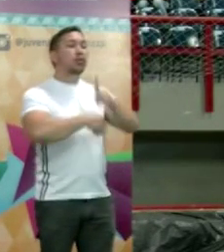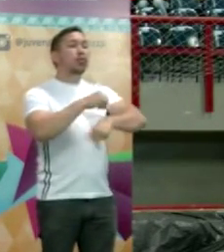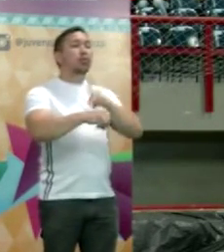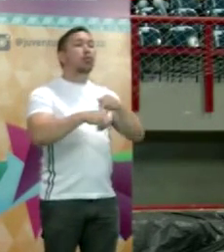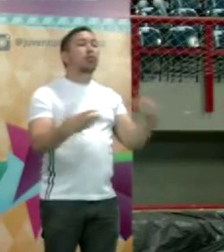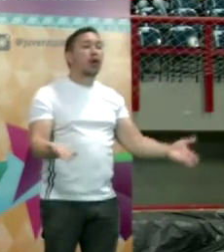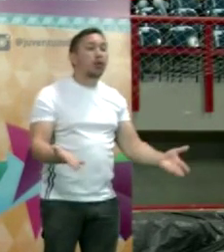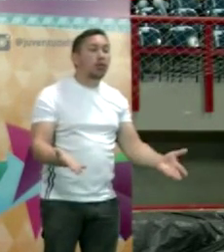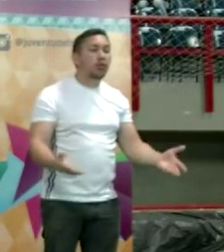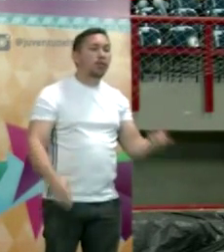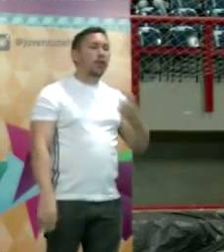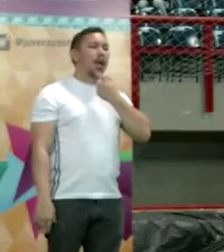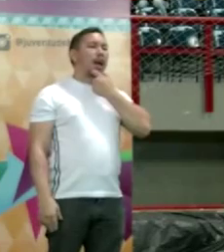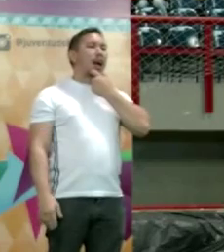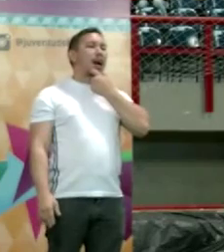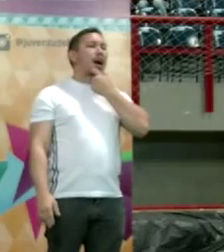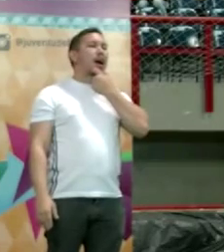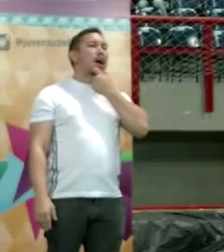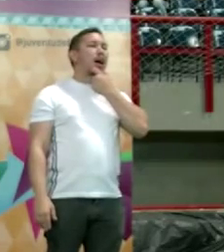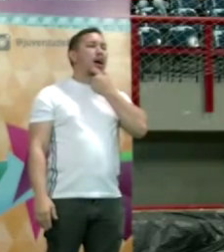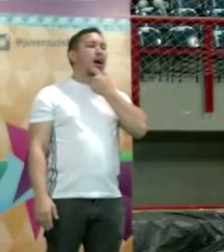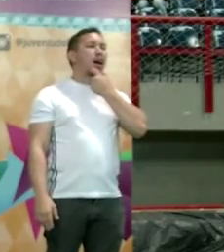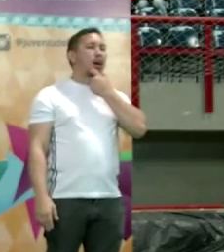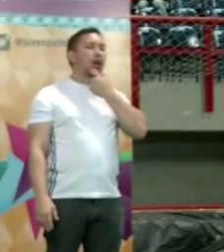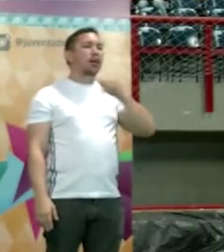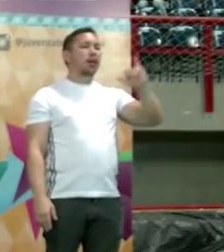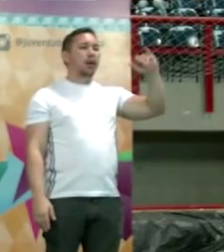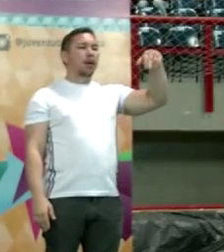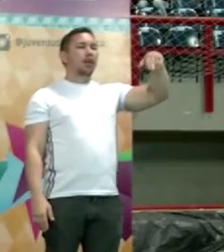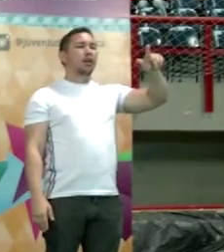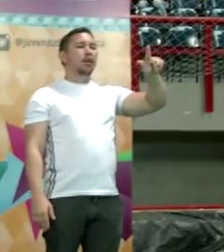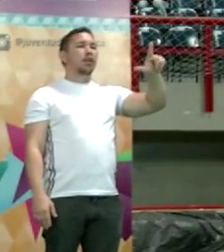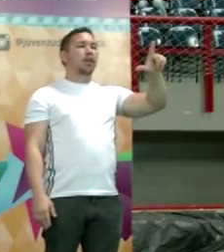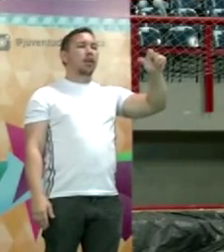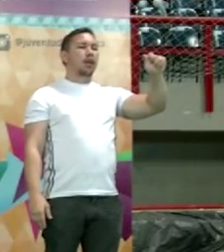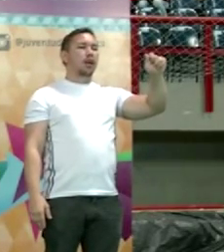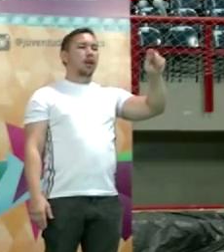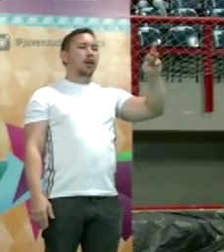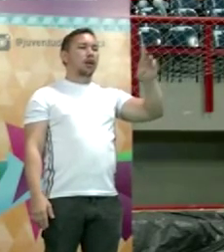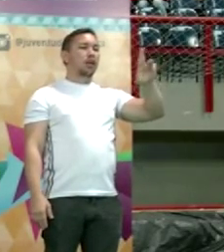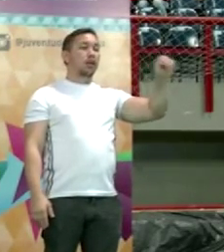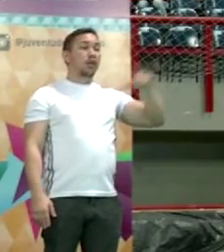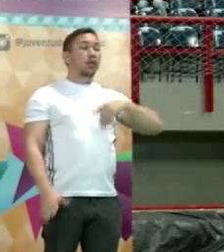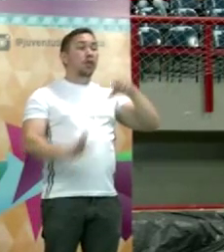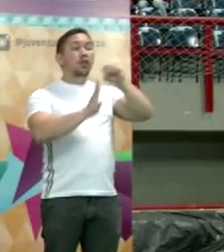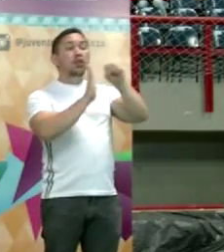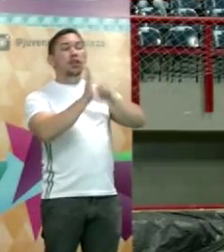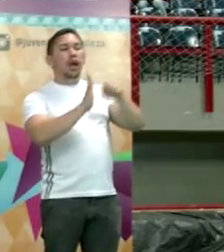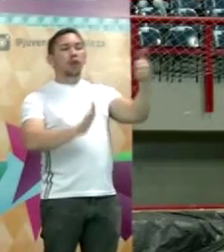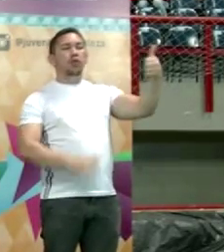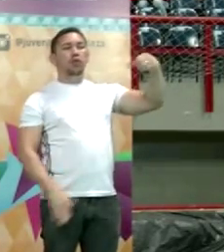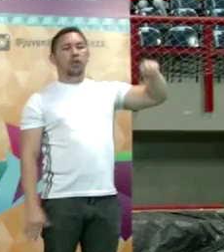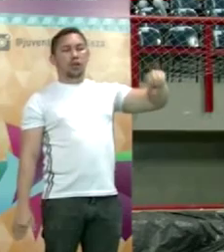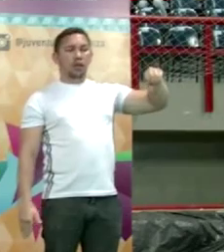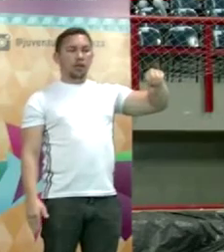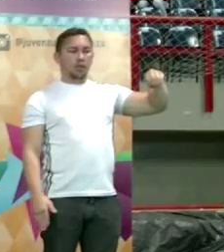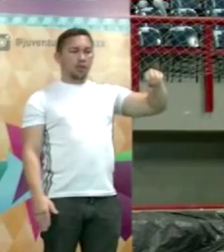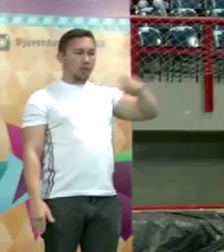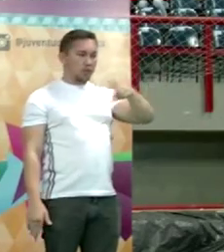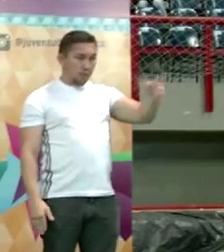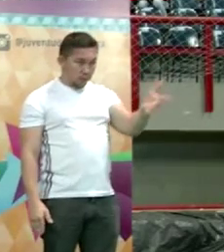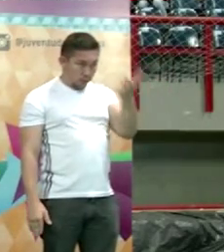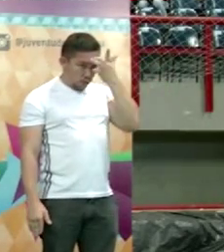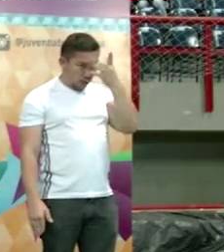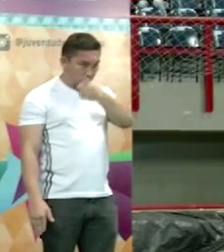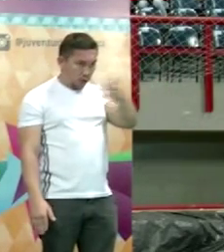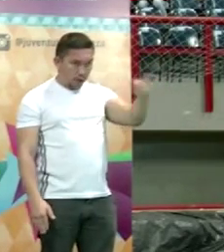Brasil é livre. Agora é a Inglaterra. Século XIX. Vê se você